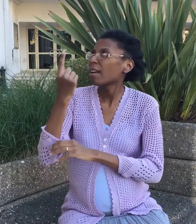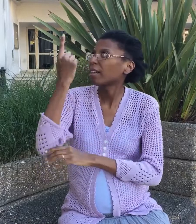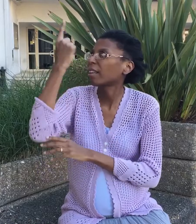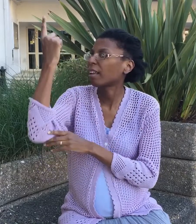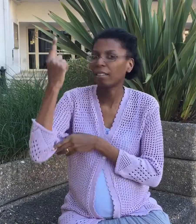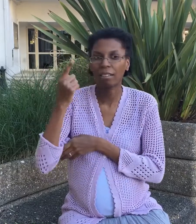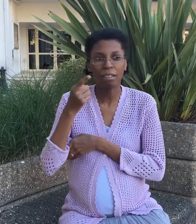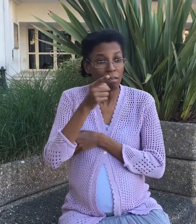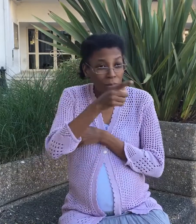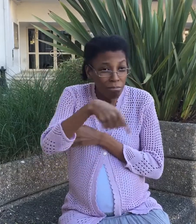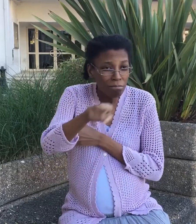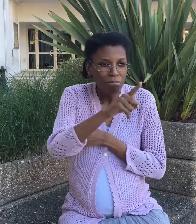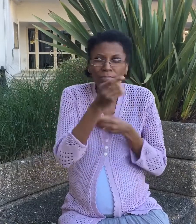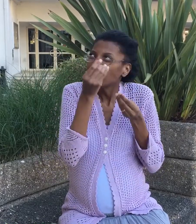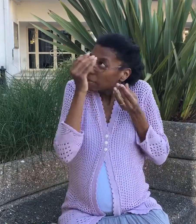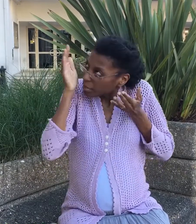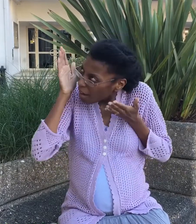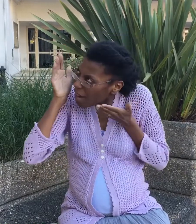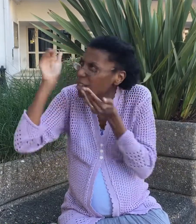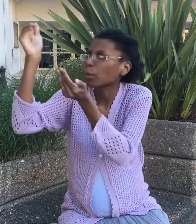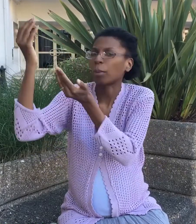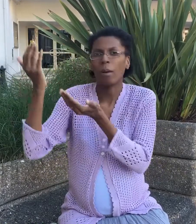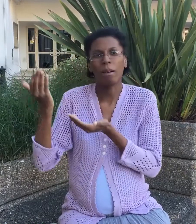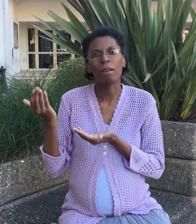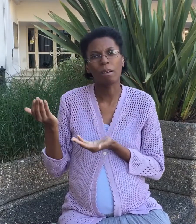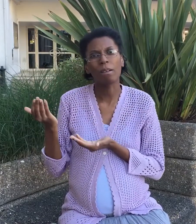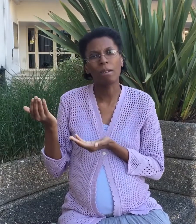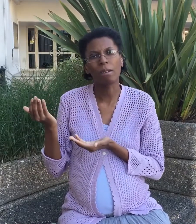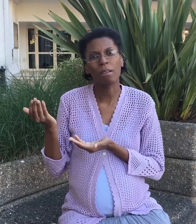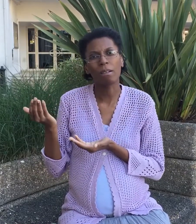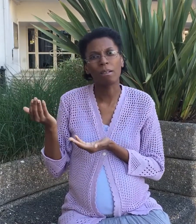« Espère en l'Éternel.